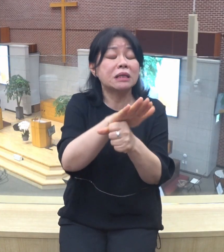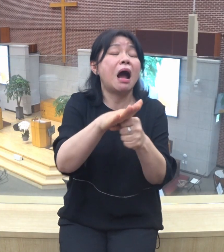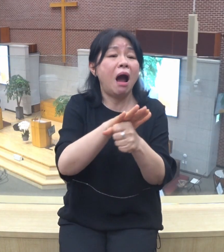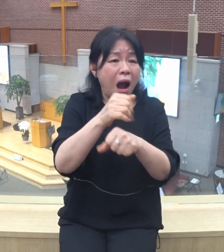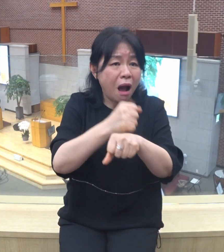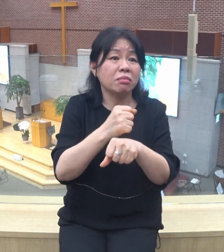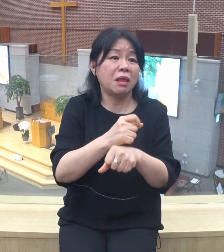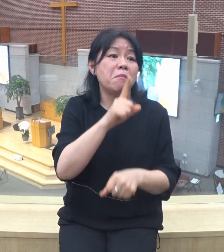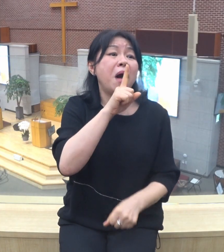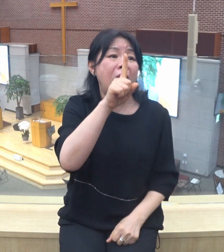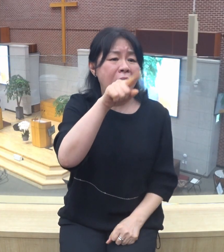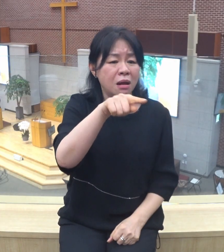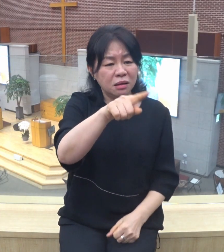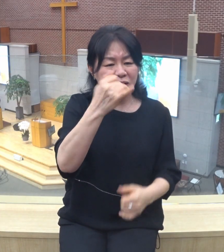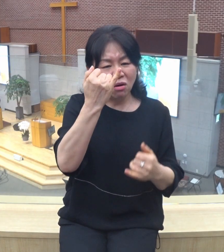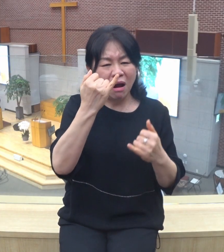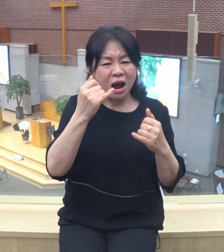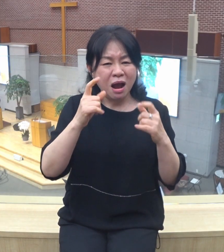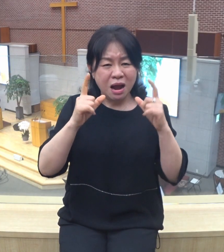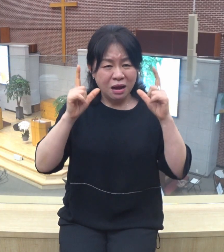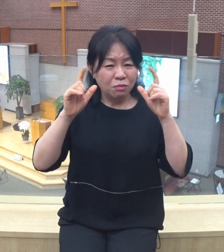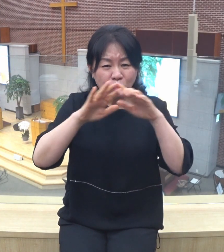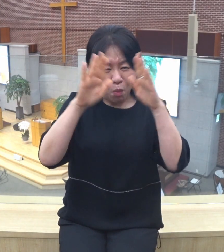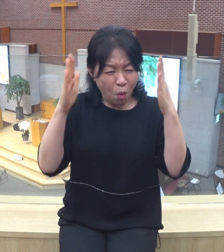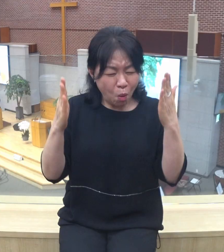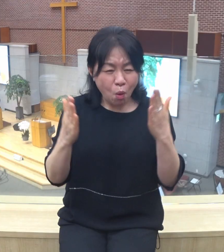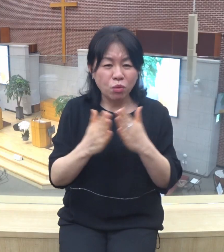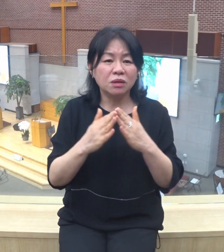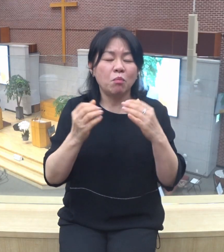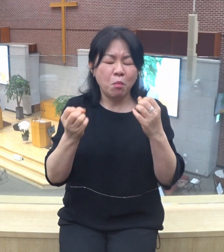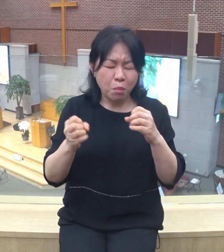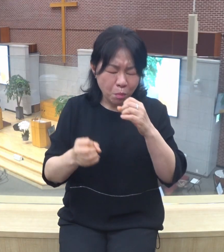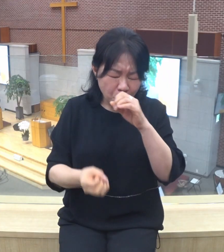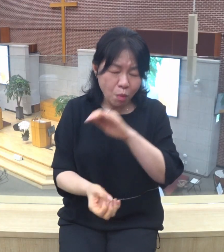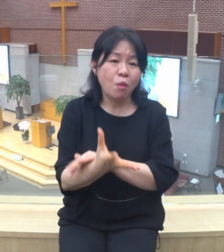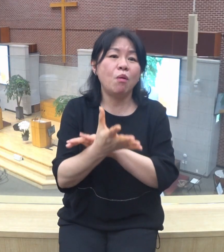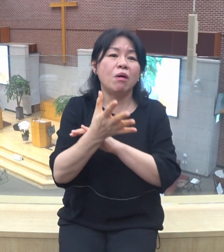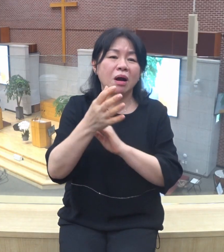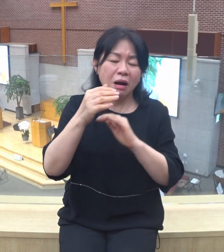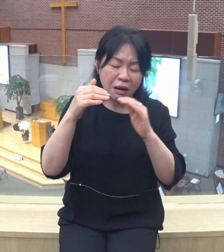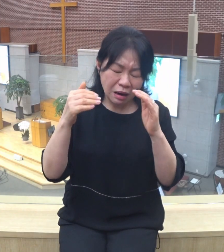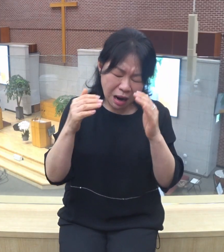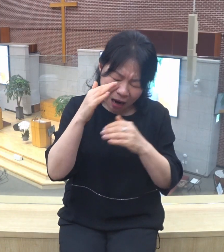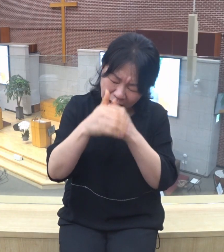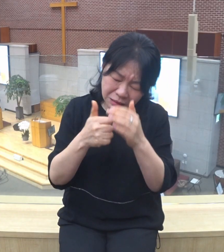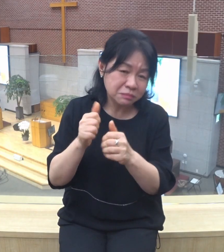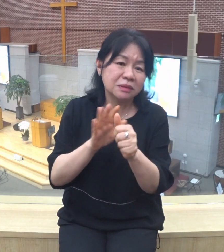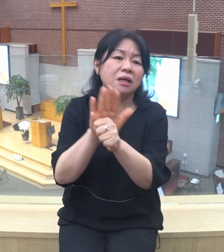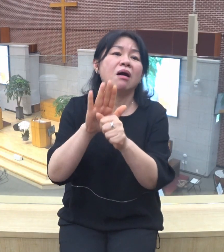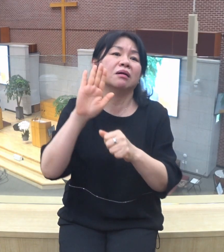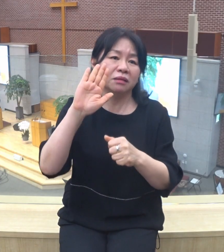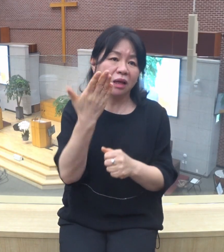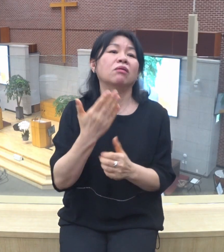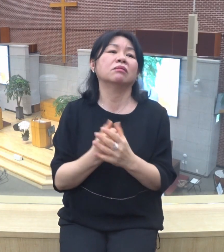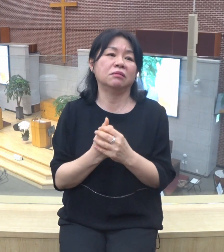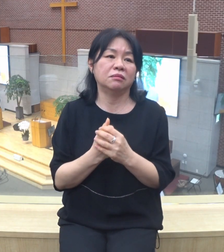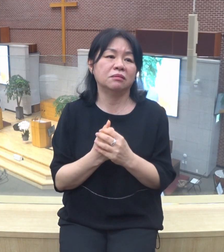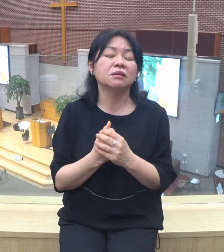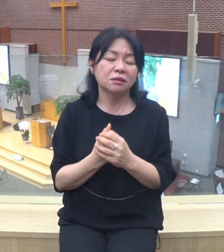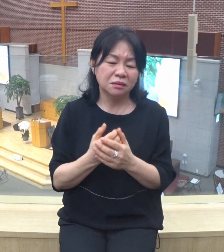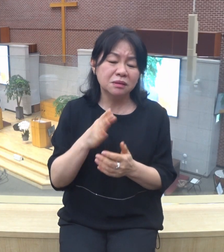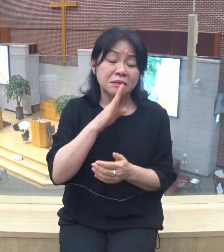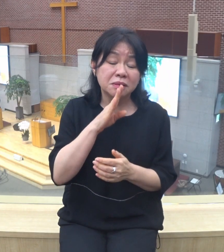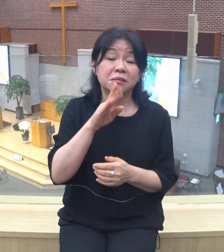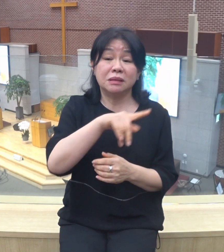저는 잊을 수가 없습니다. 오늘의 말씀은 이 하나님의 사랑이 절절히 담겨있는 말씀입니다.